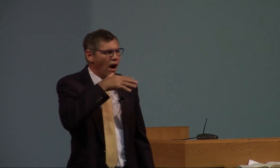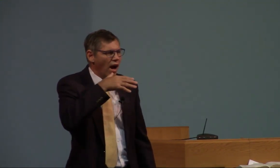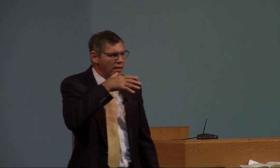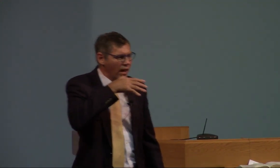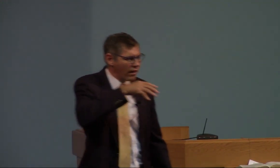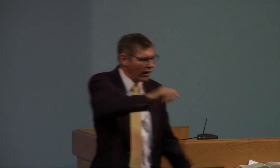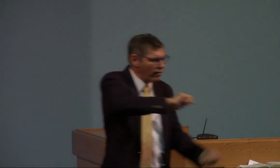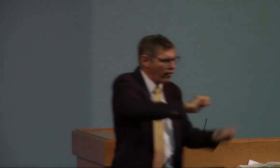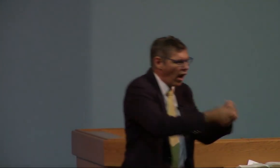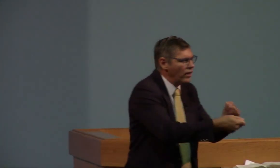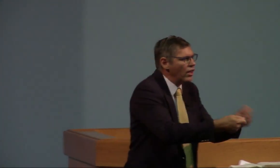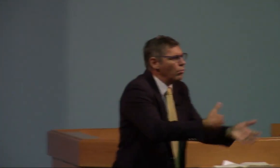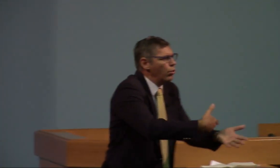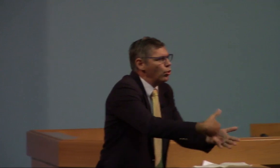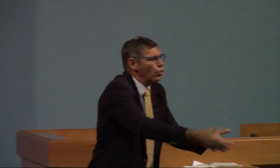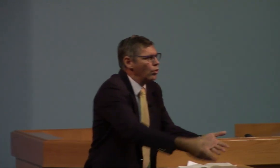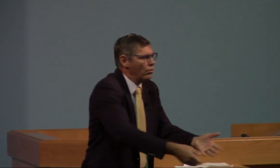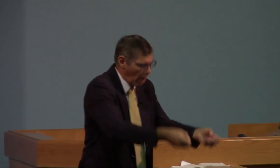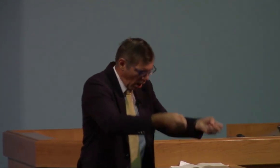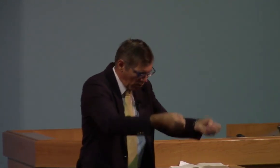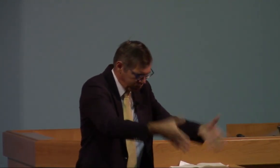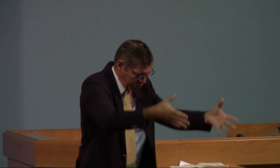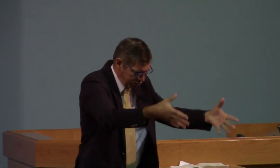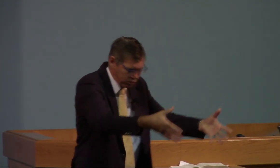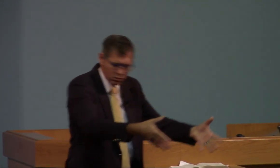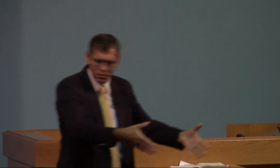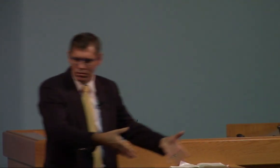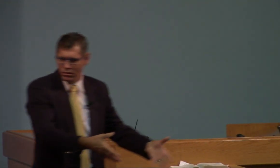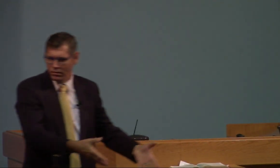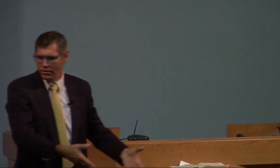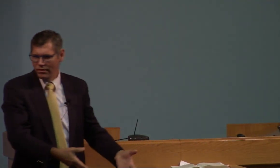water wat verander in bloed. Daar, poef.